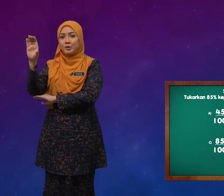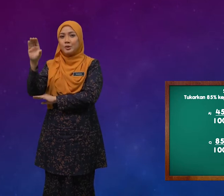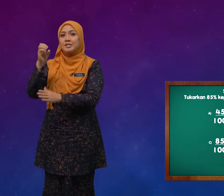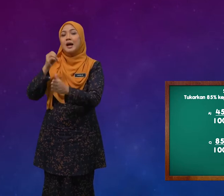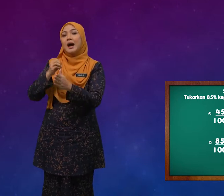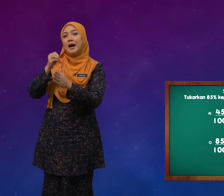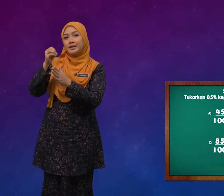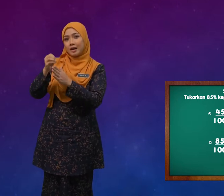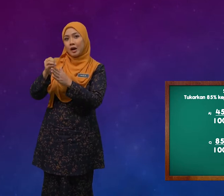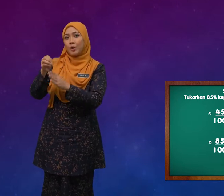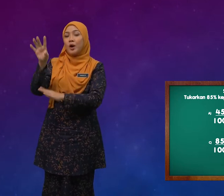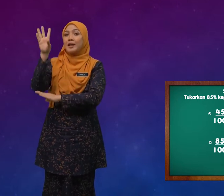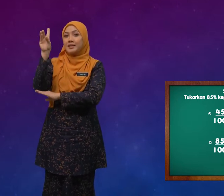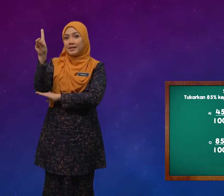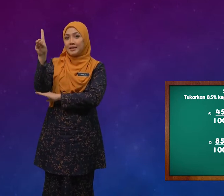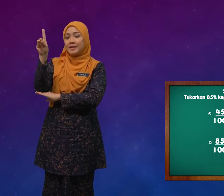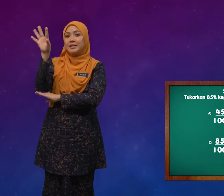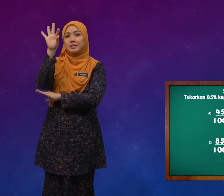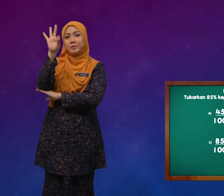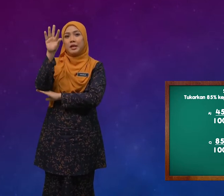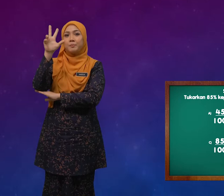85/100 atau D,